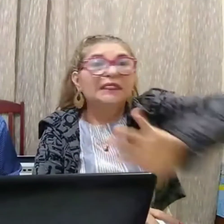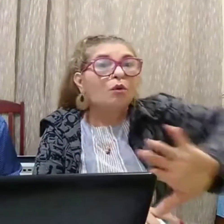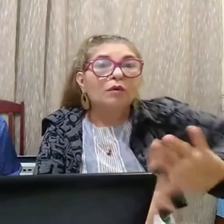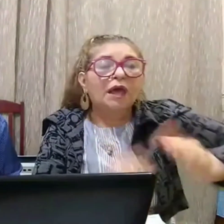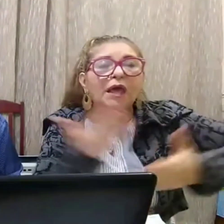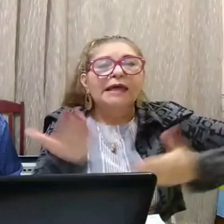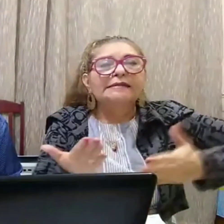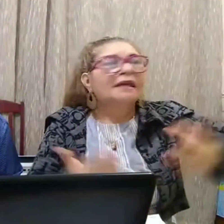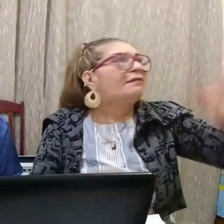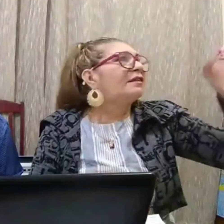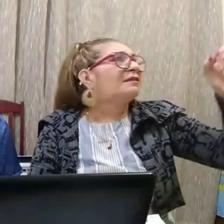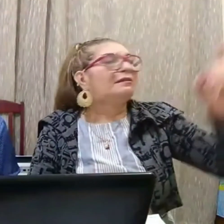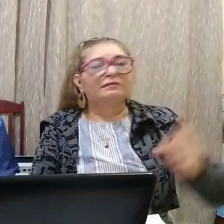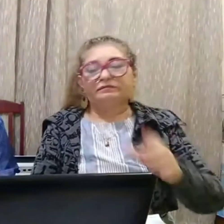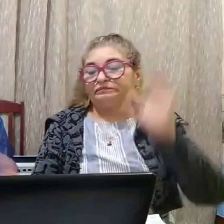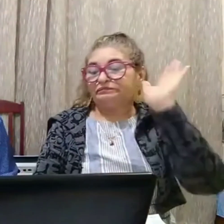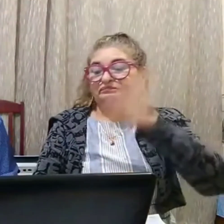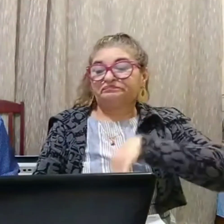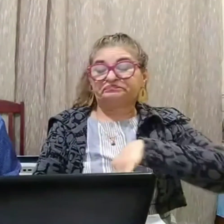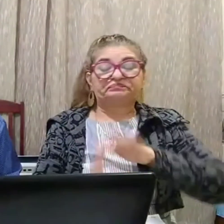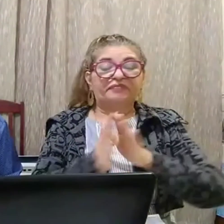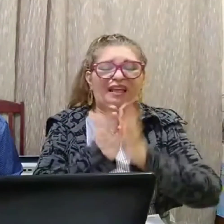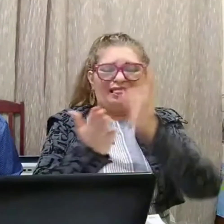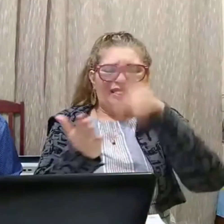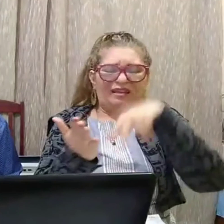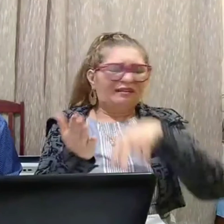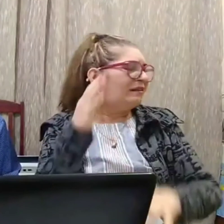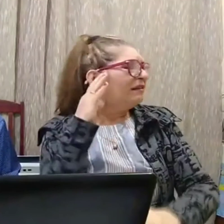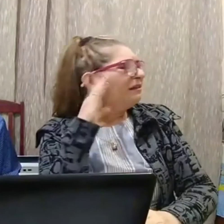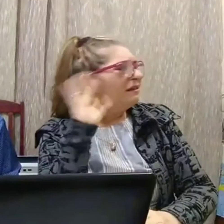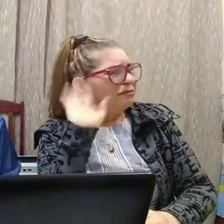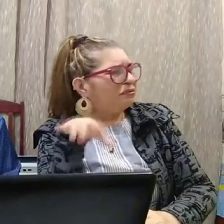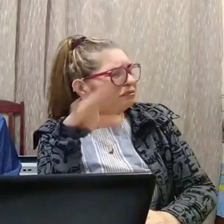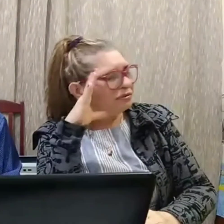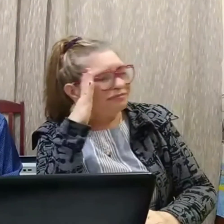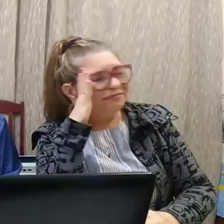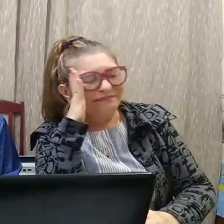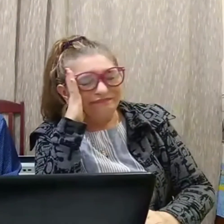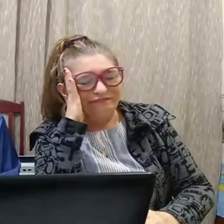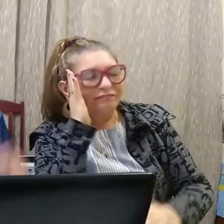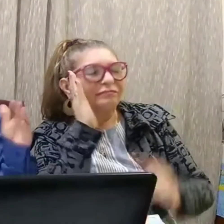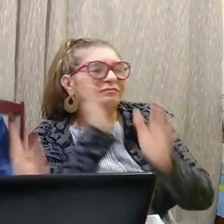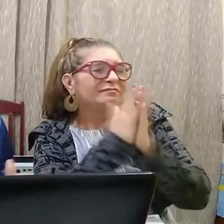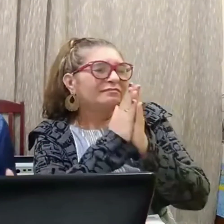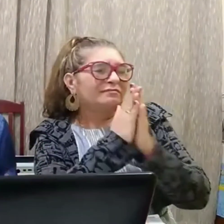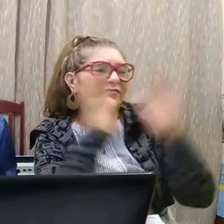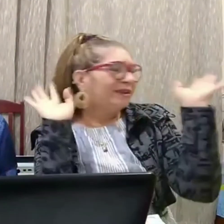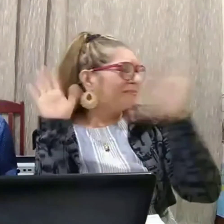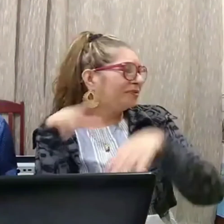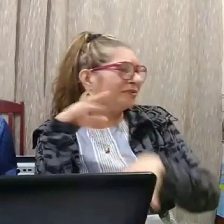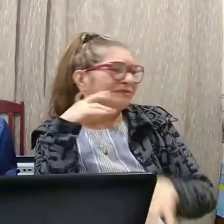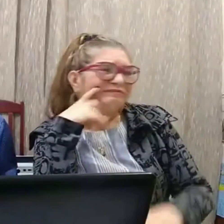querem mais ler a Bíblia, não querem mais orar, não querem mais ter comunhão com Deus, mas ainda estão dizendo que são de